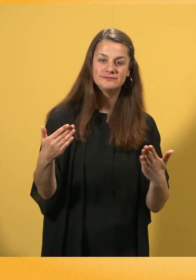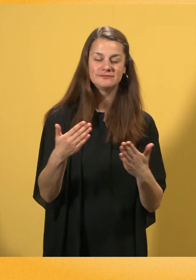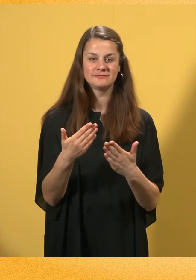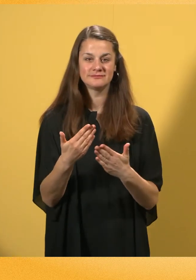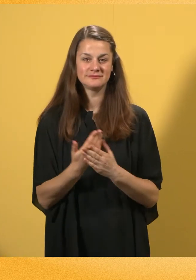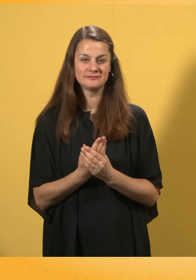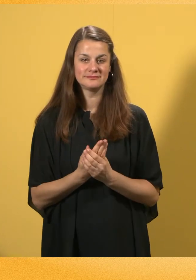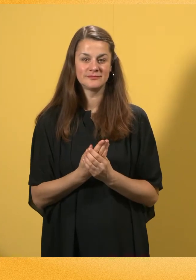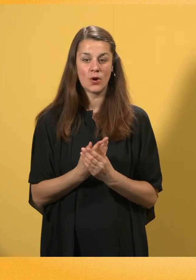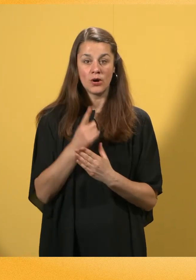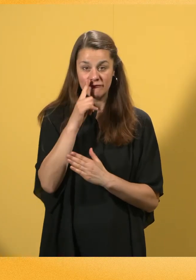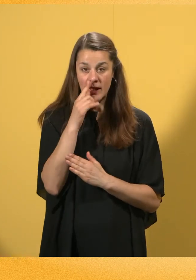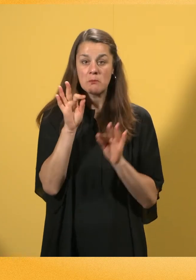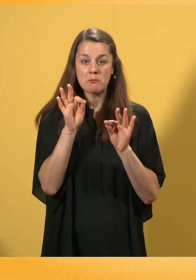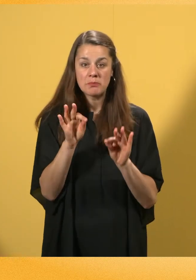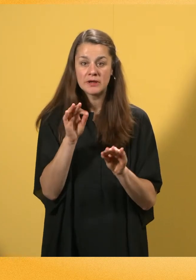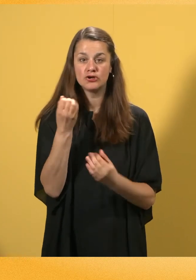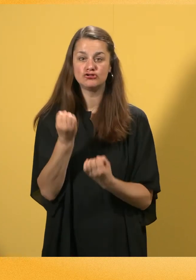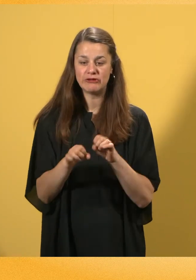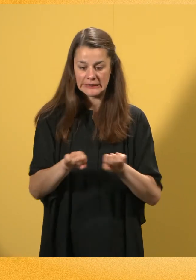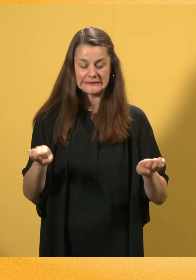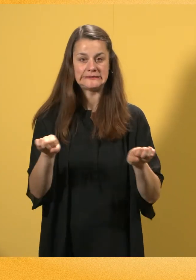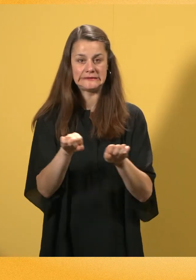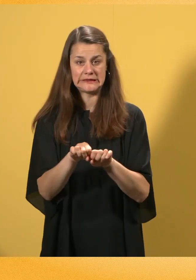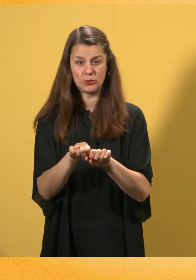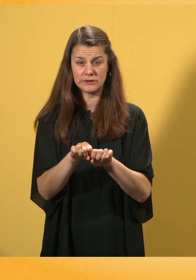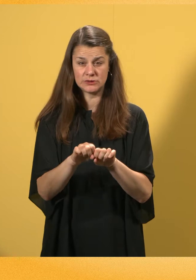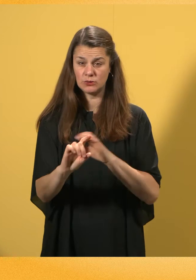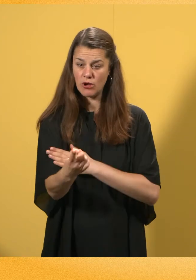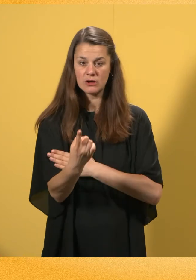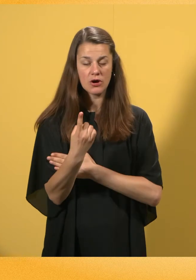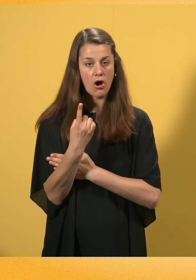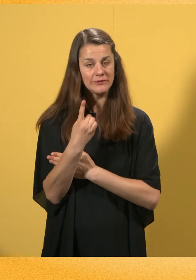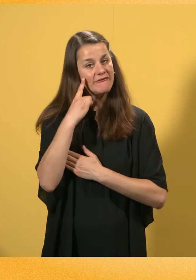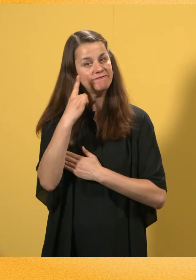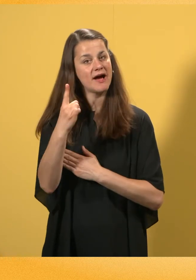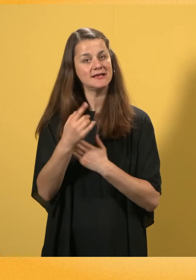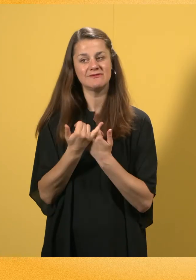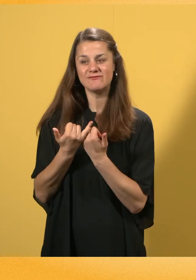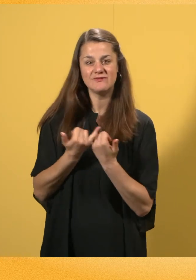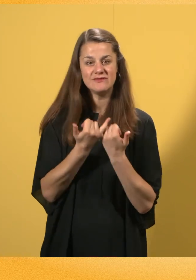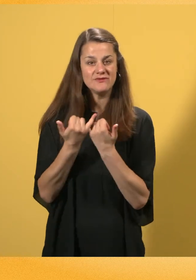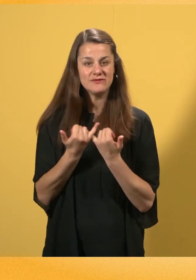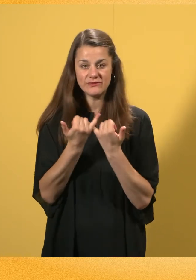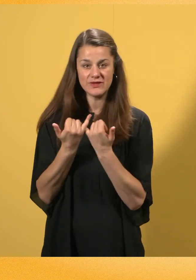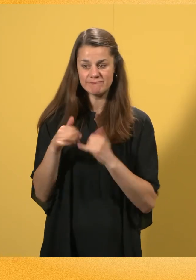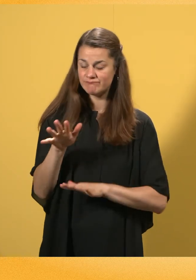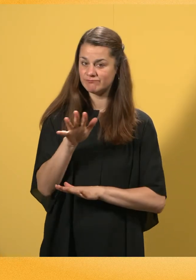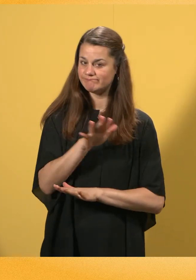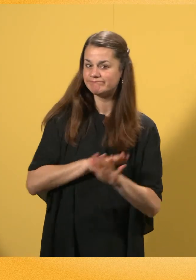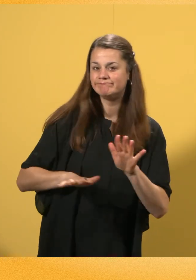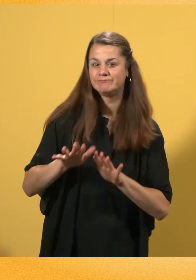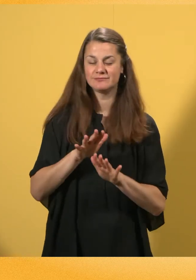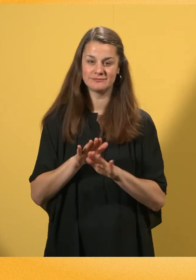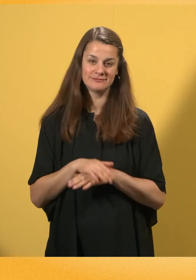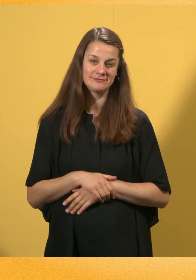die auch in schwierigen Situationen neue Lösungen ermöglichen und dass Ihr